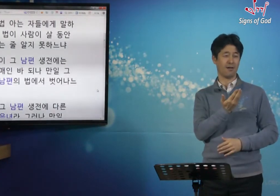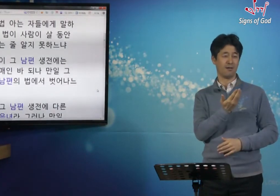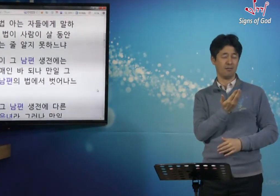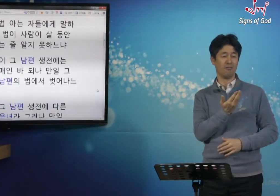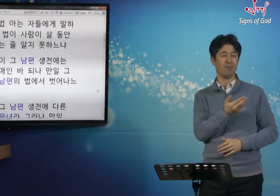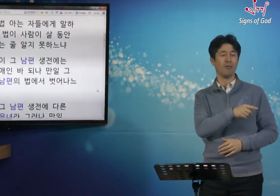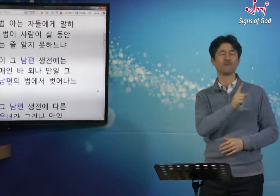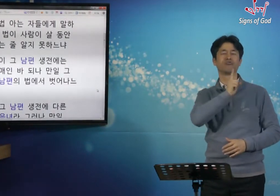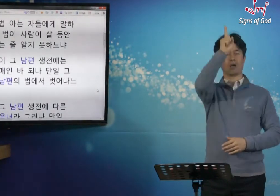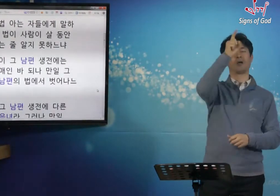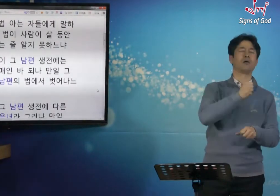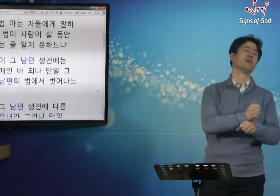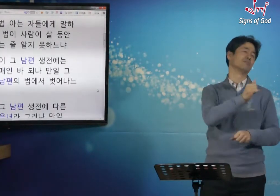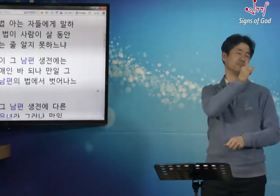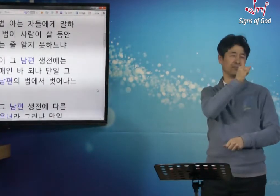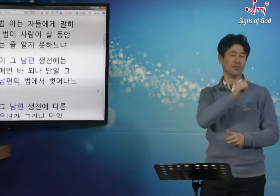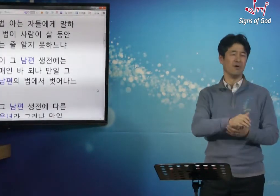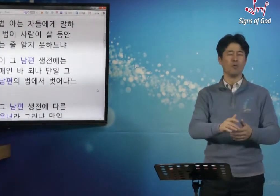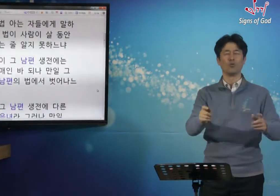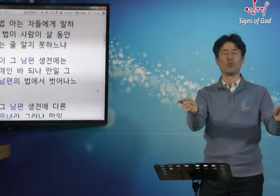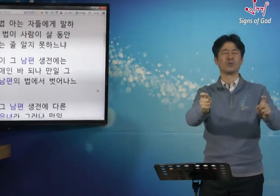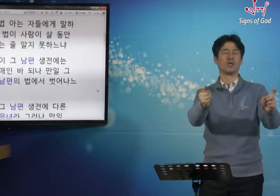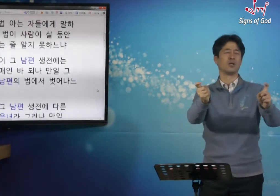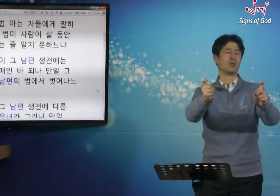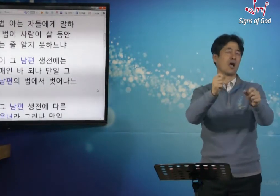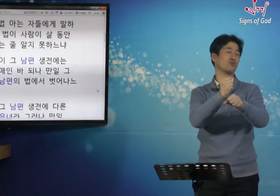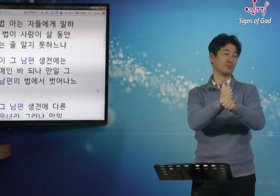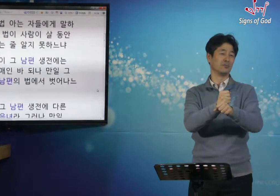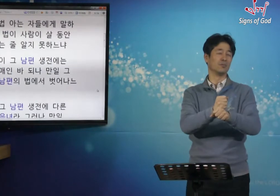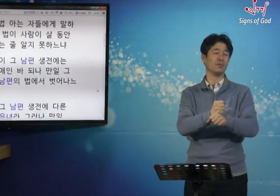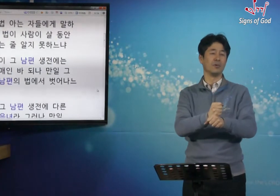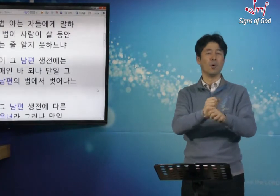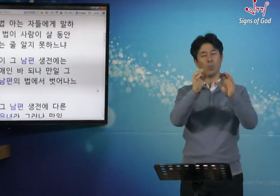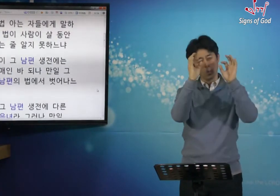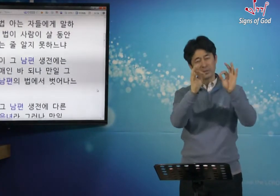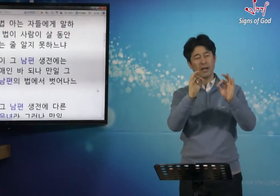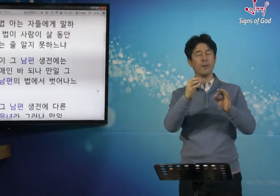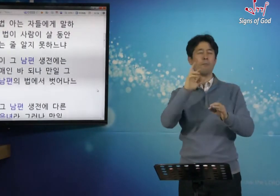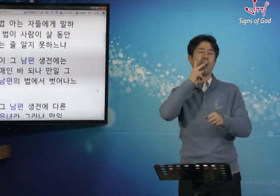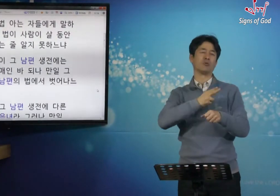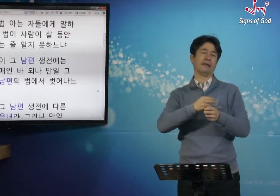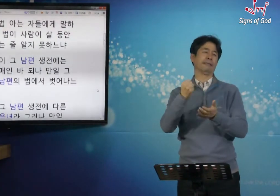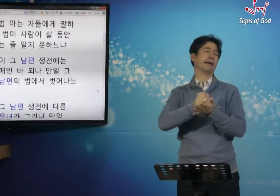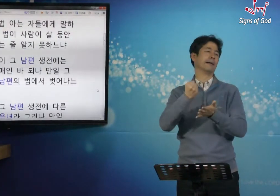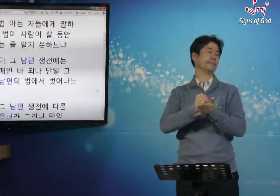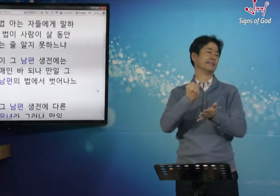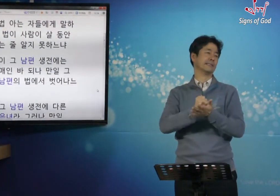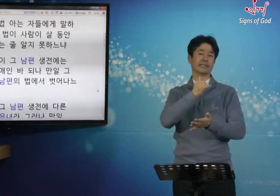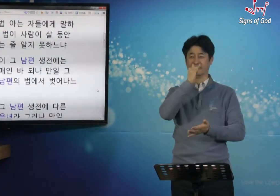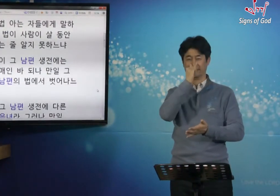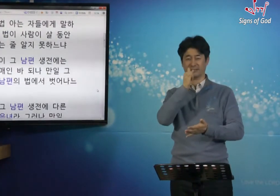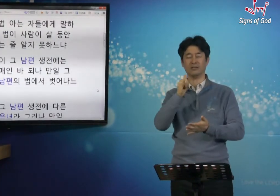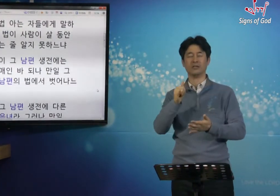가능하다라고 주장하는 사람들이 있었습니다. 서로 논쟁하던 가운데 바울이 그 모습을